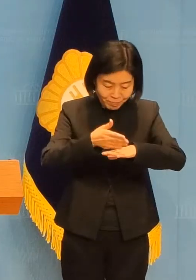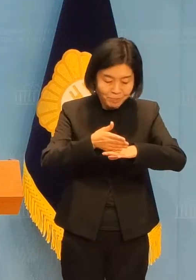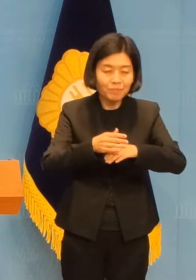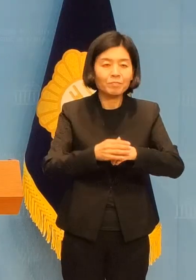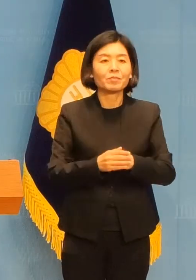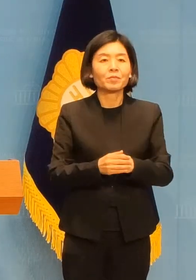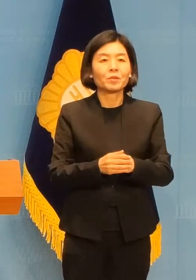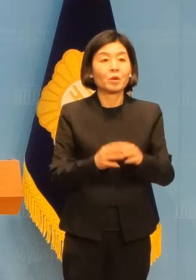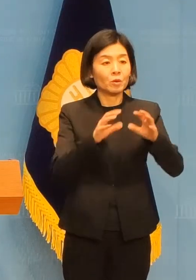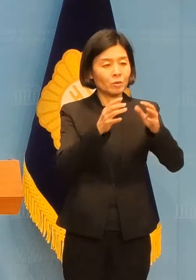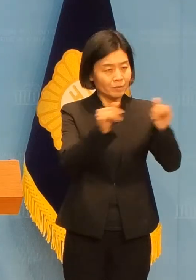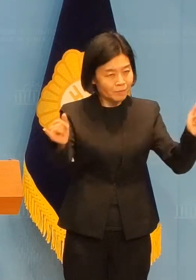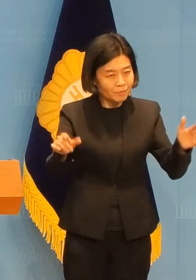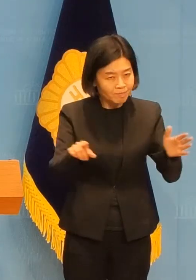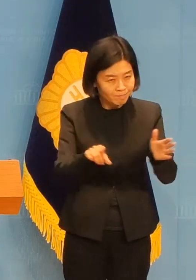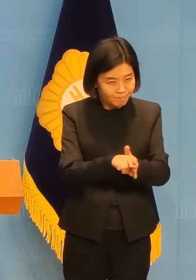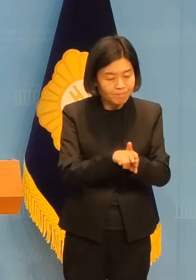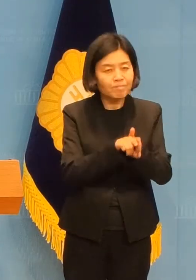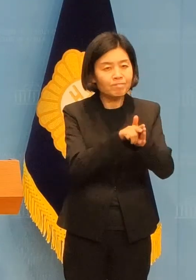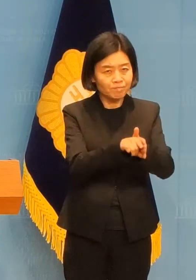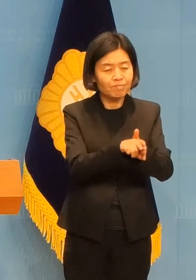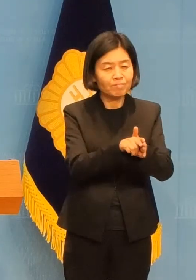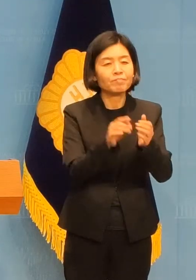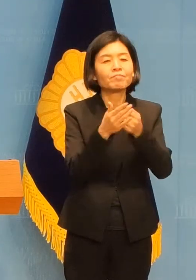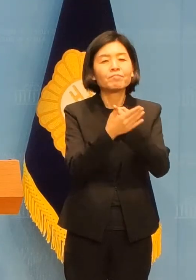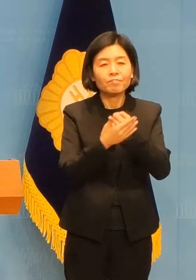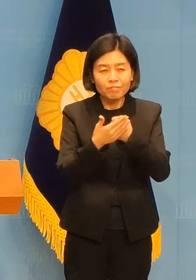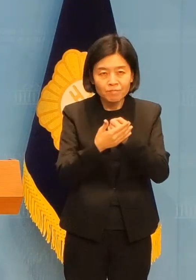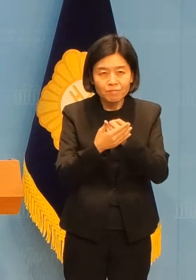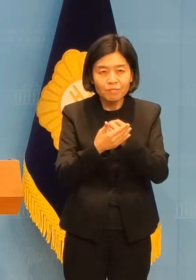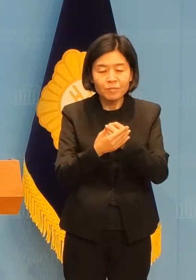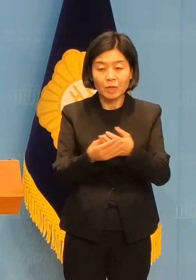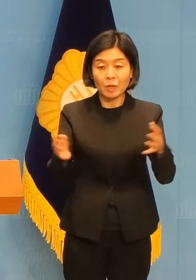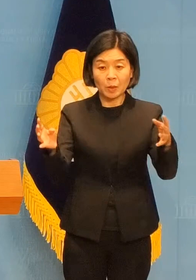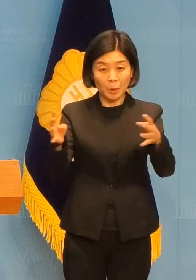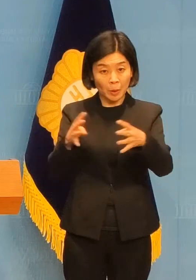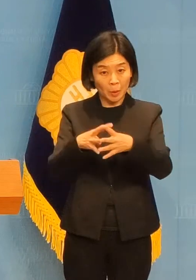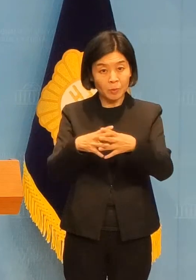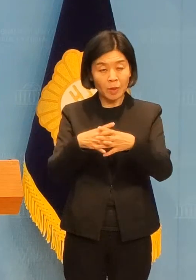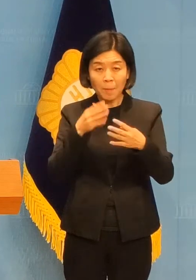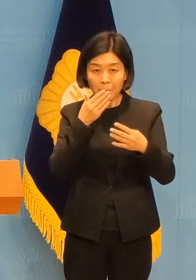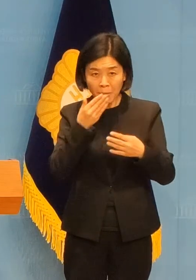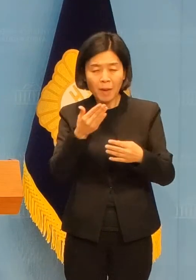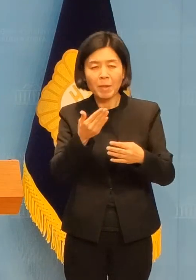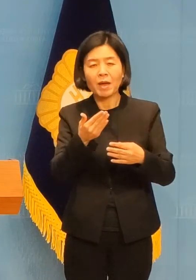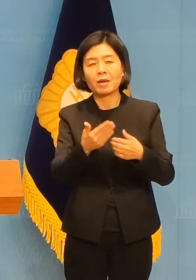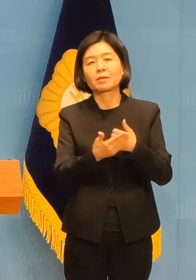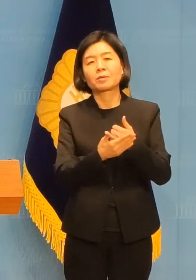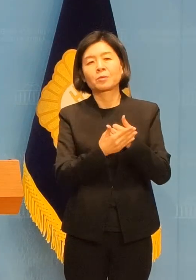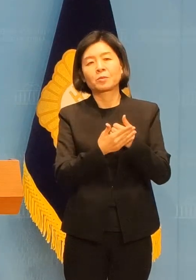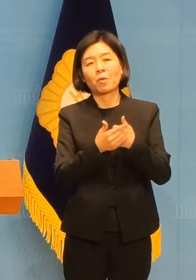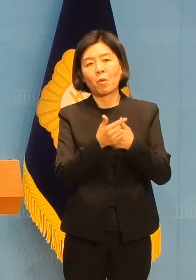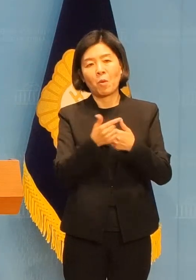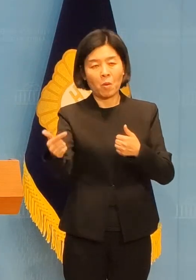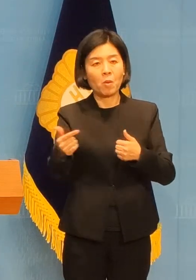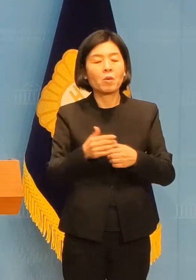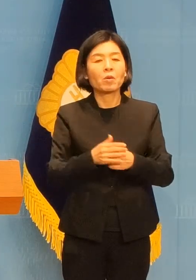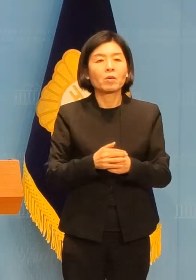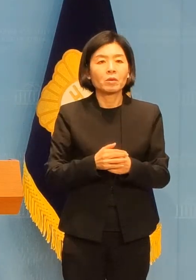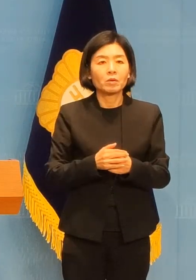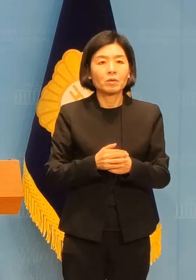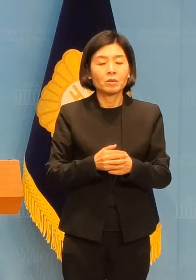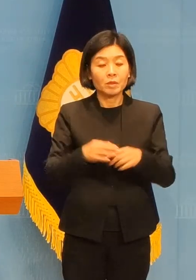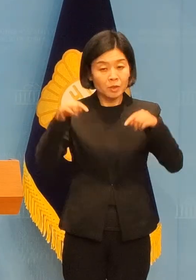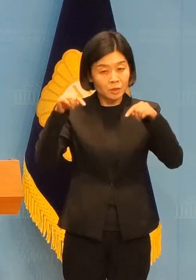국민의 신뢰야말로 이번 협상 타결의 가장 큰 원동력이었습니다.